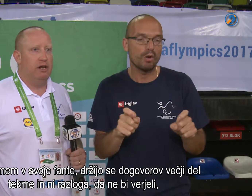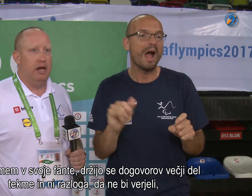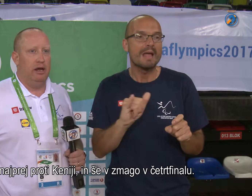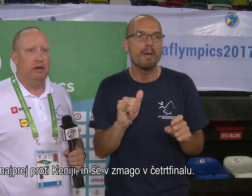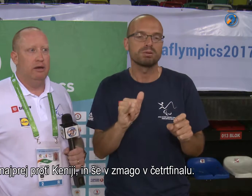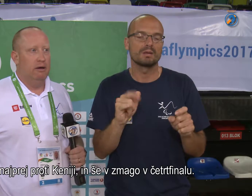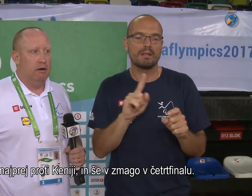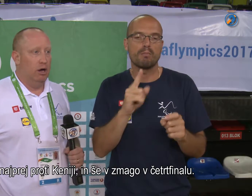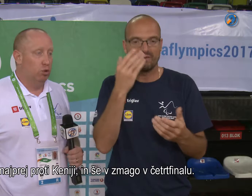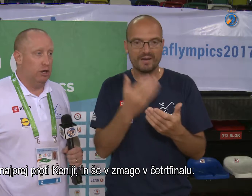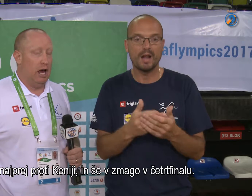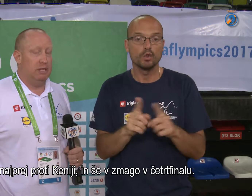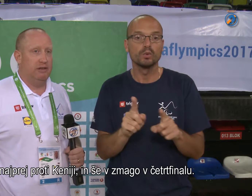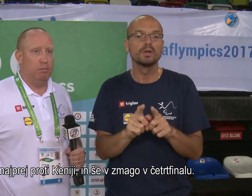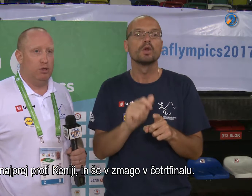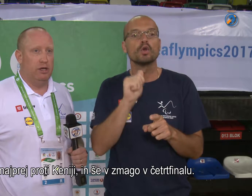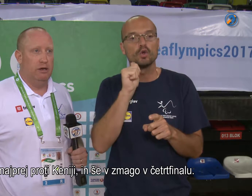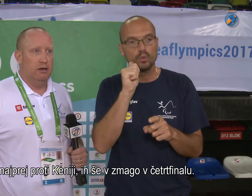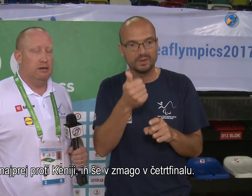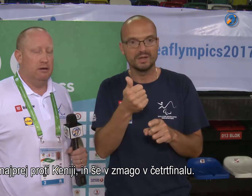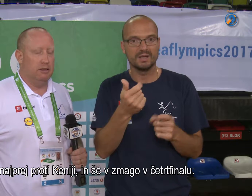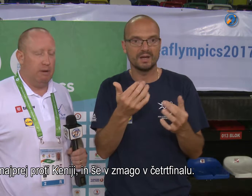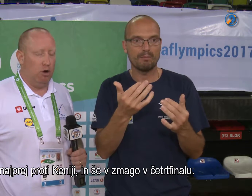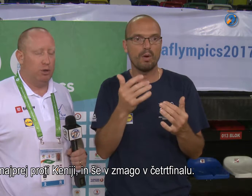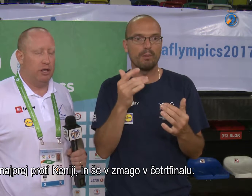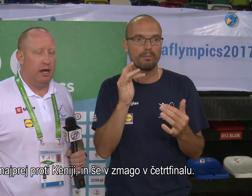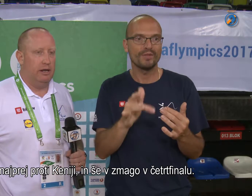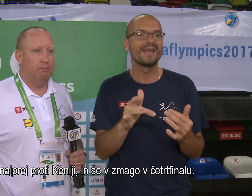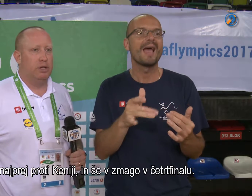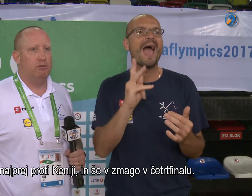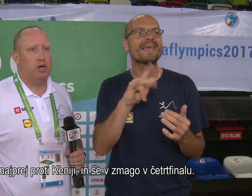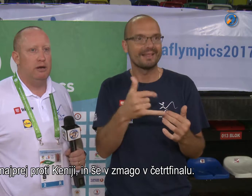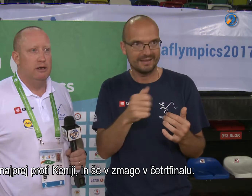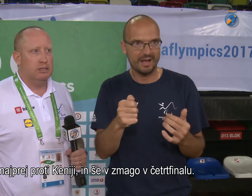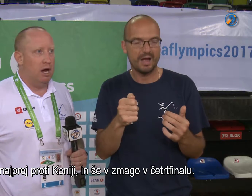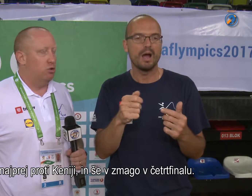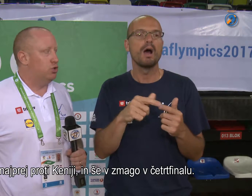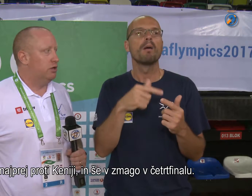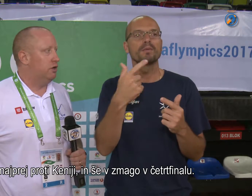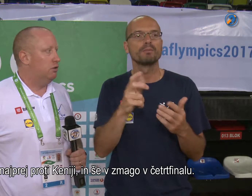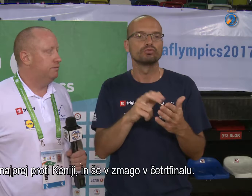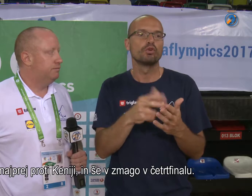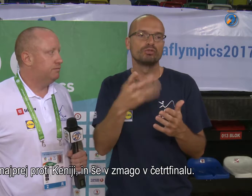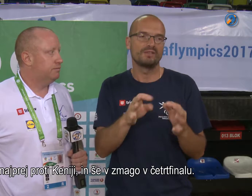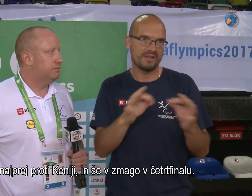verjeli jutri najprej seveda proti zmago proti Keniji in potem še zmago v četrtfinalu.